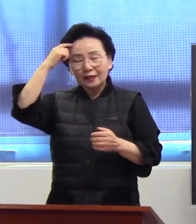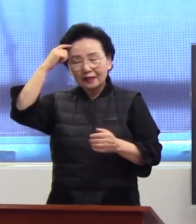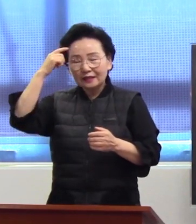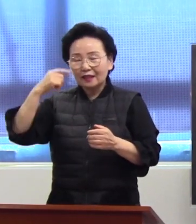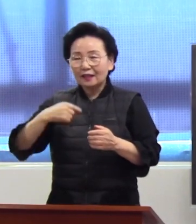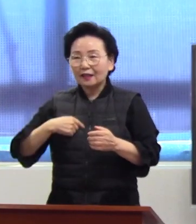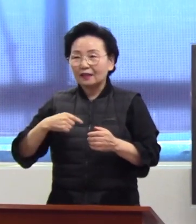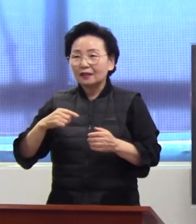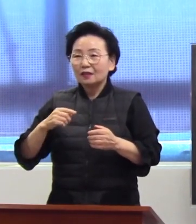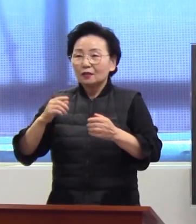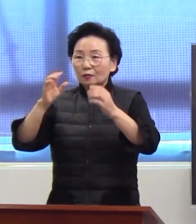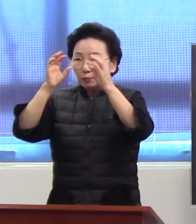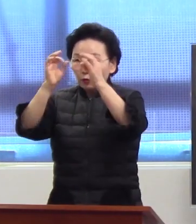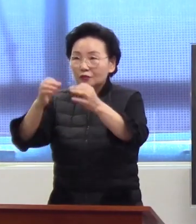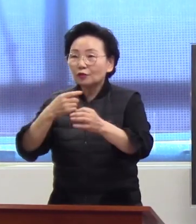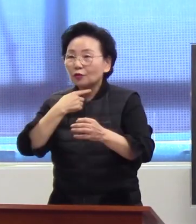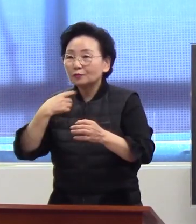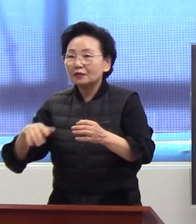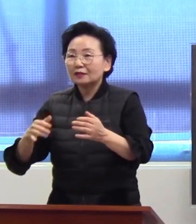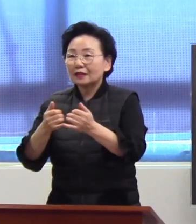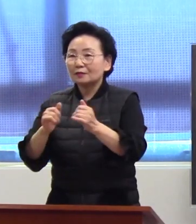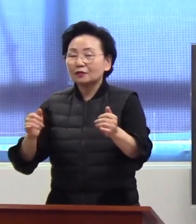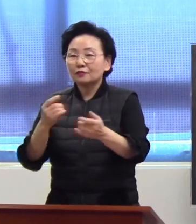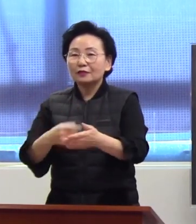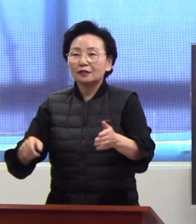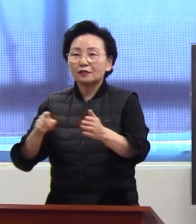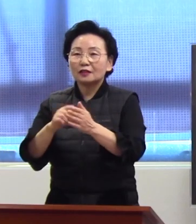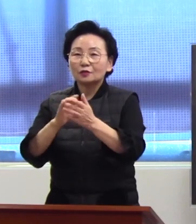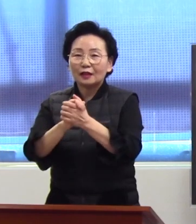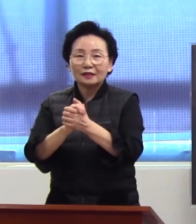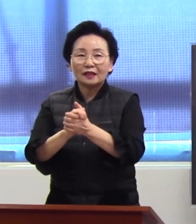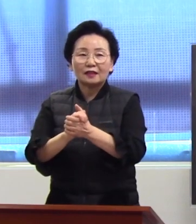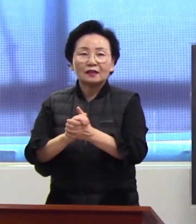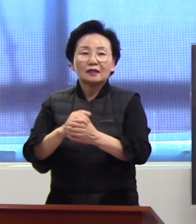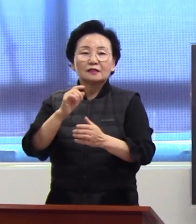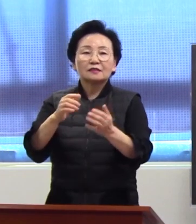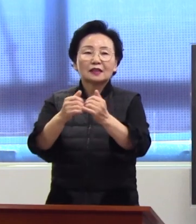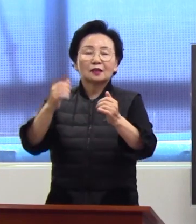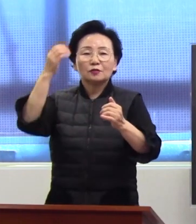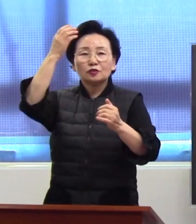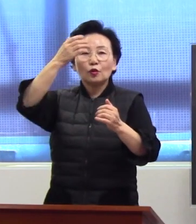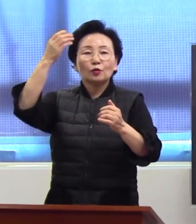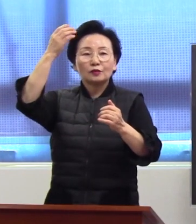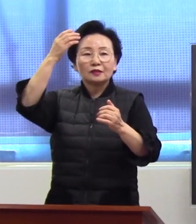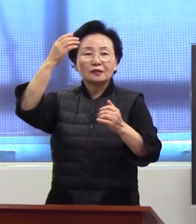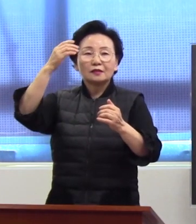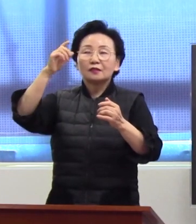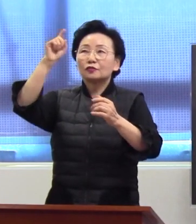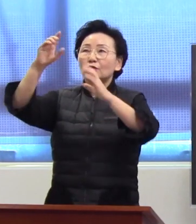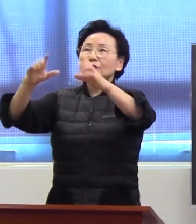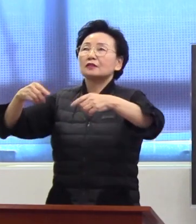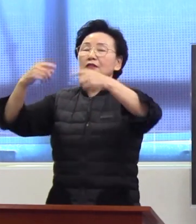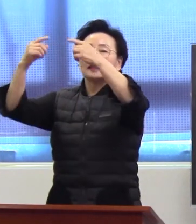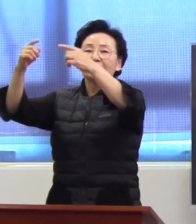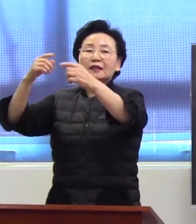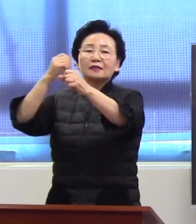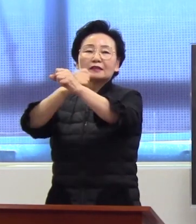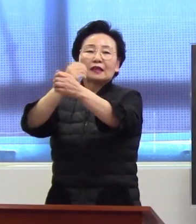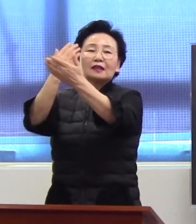왜 내가 본 적 없는 사람들을 위해서 기도하냐? 그 사람들 영혼 천국 들어가게